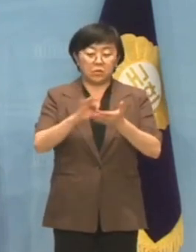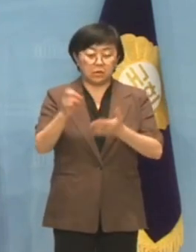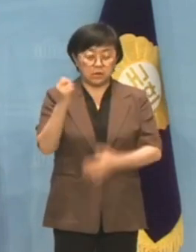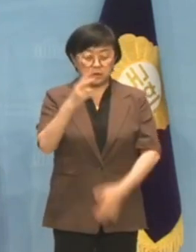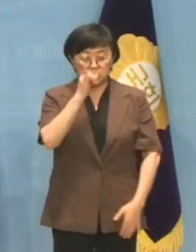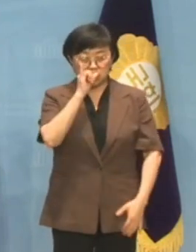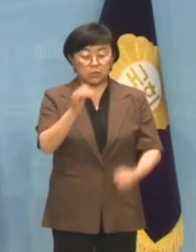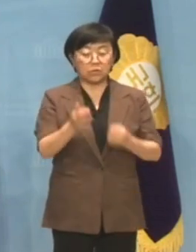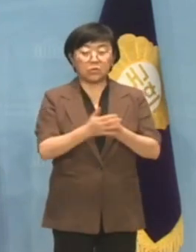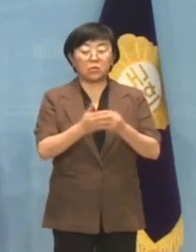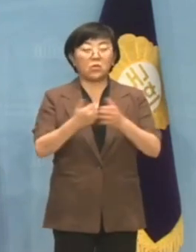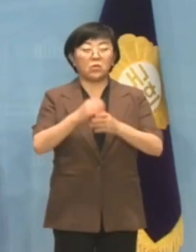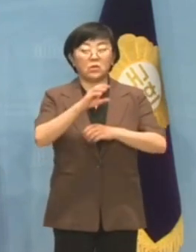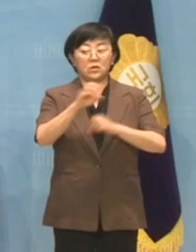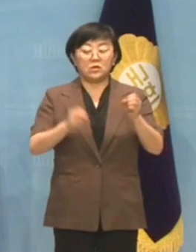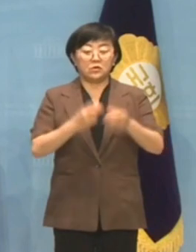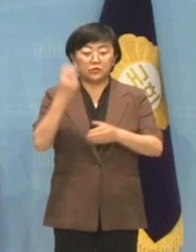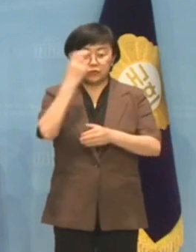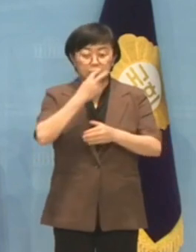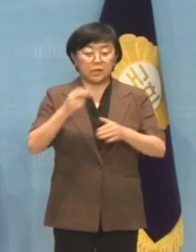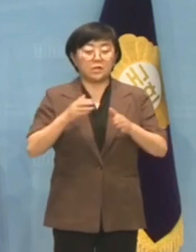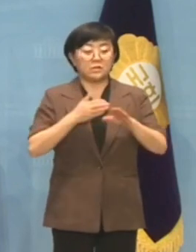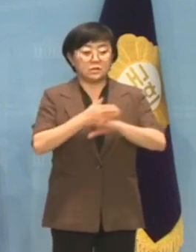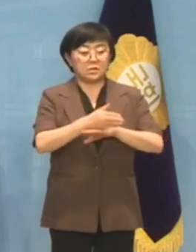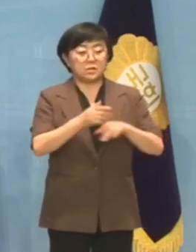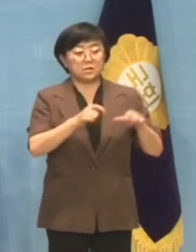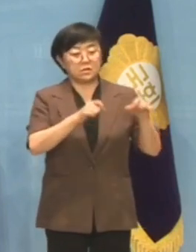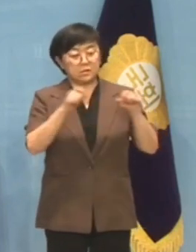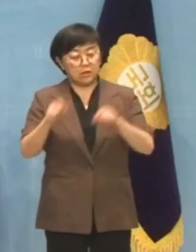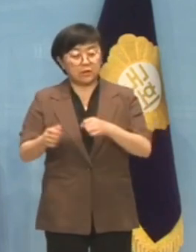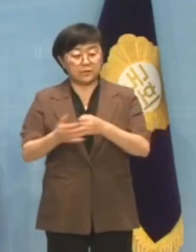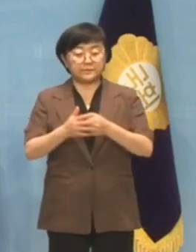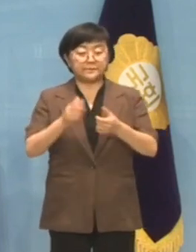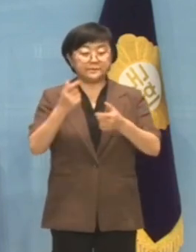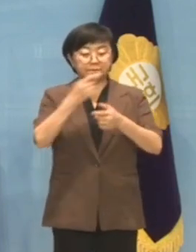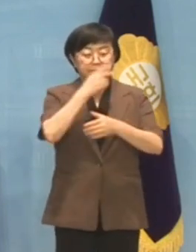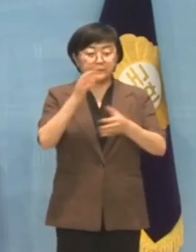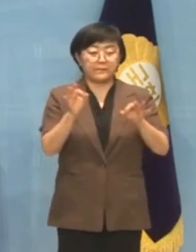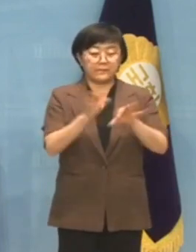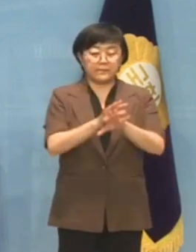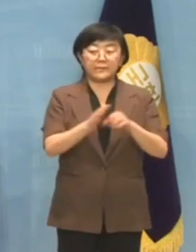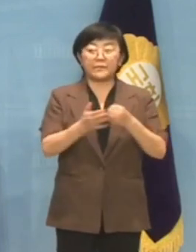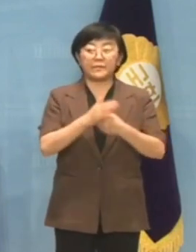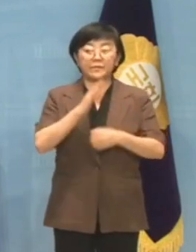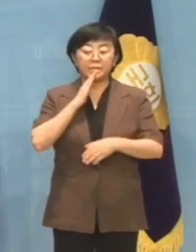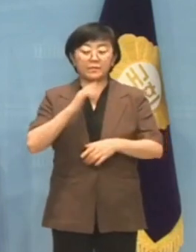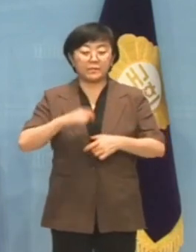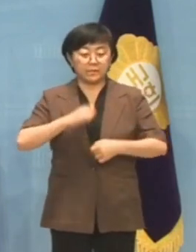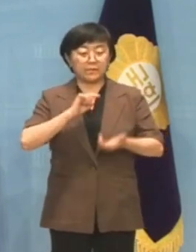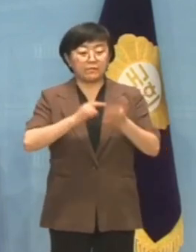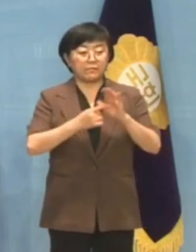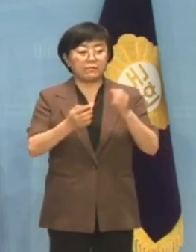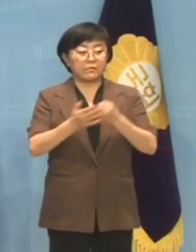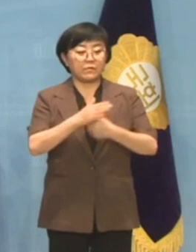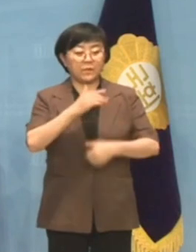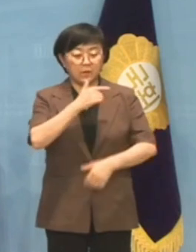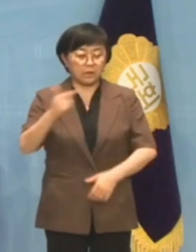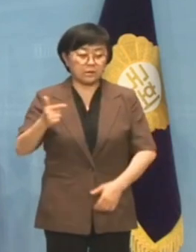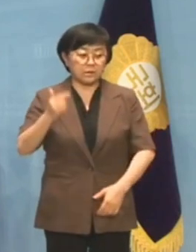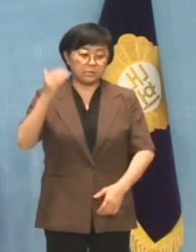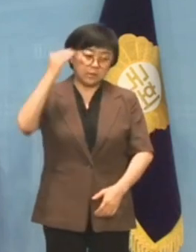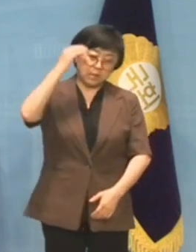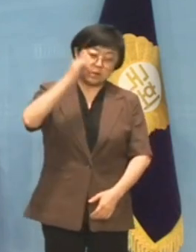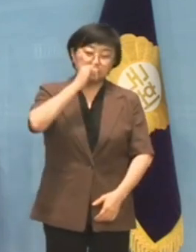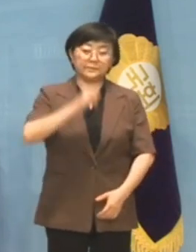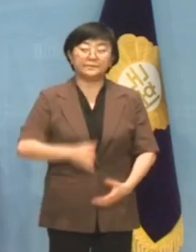물론 오히려 수사 지연 및 증거 멸실로 이어져 신속한 진실 규명에 상당한